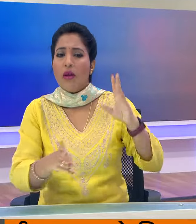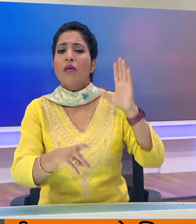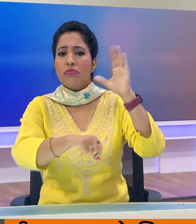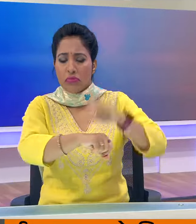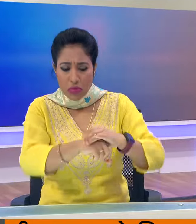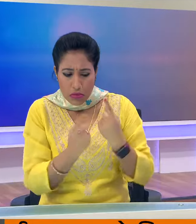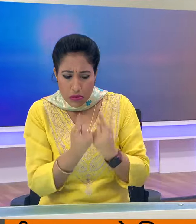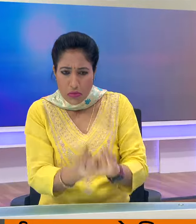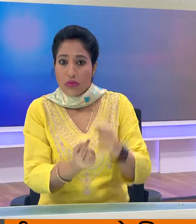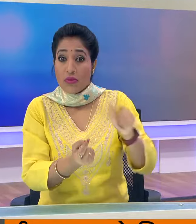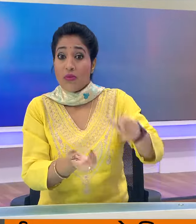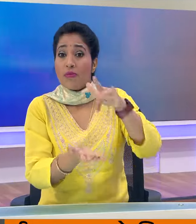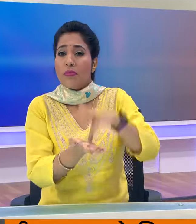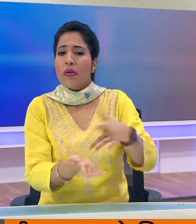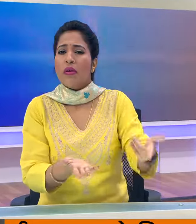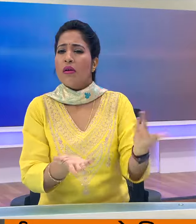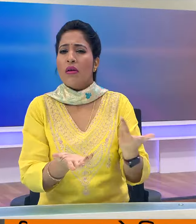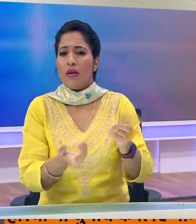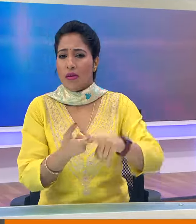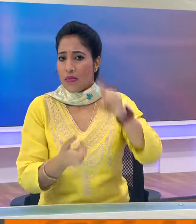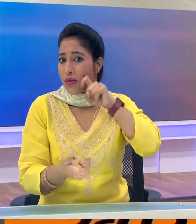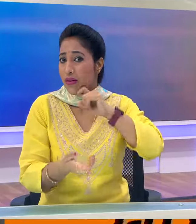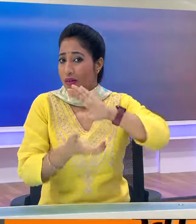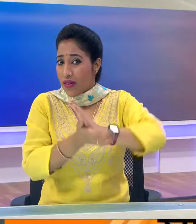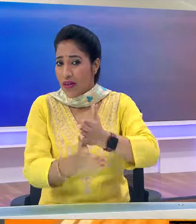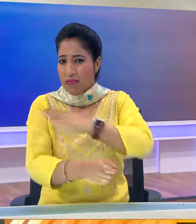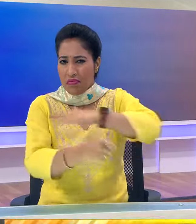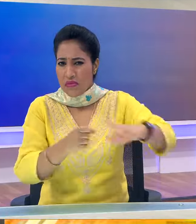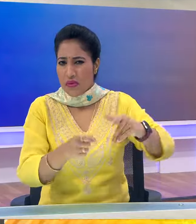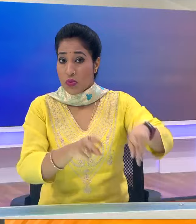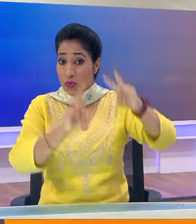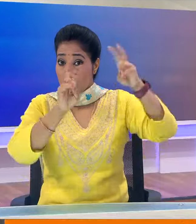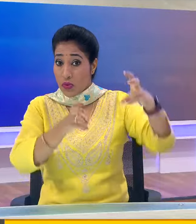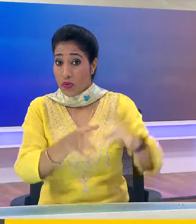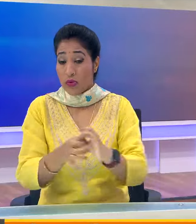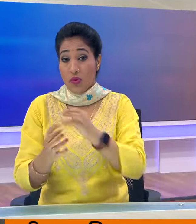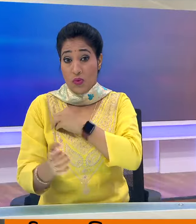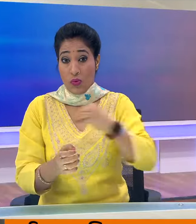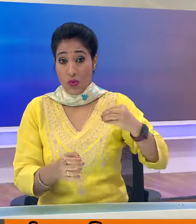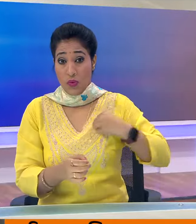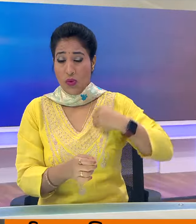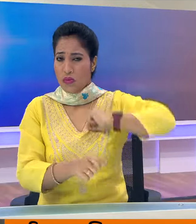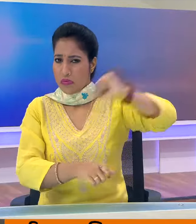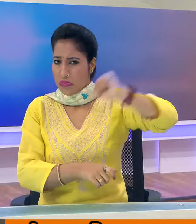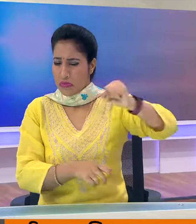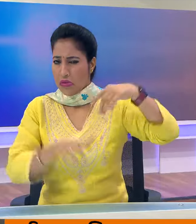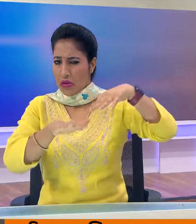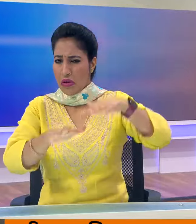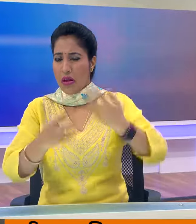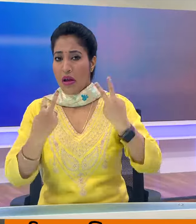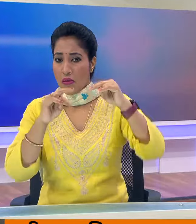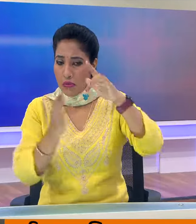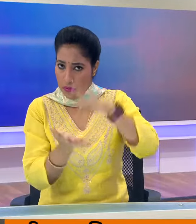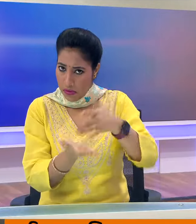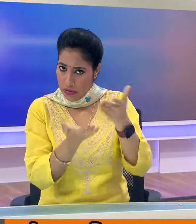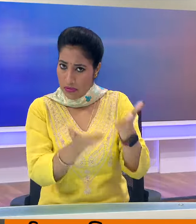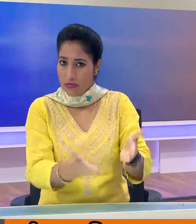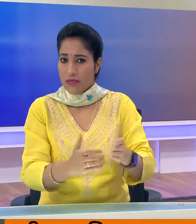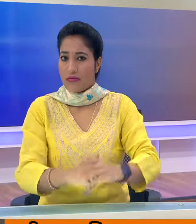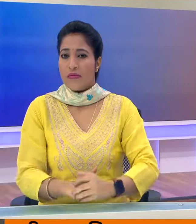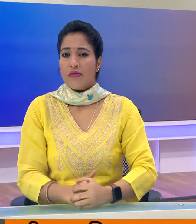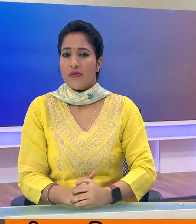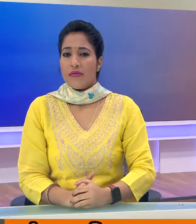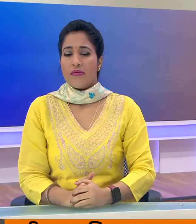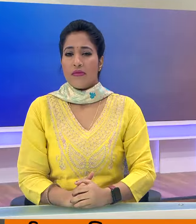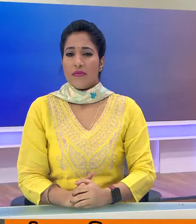गया। ये वही जगह है जहां रेप और हत्या के मामले में न्याय के लिए डॉक्टर्स प्रदर्शन कर रहे हैं।